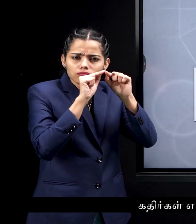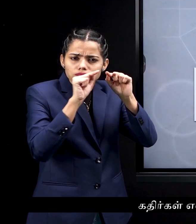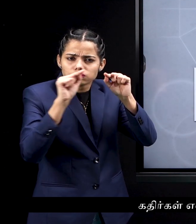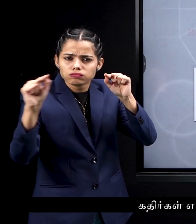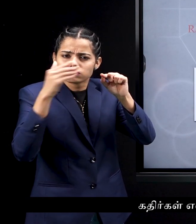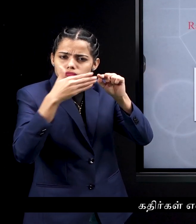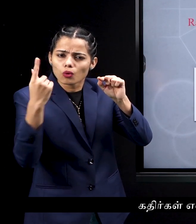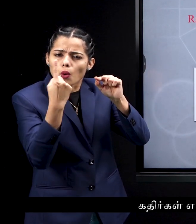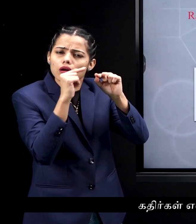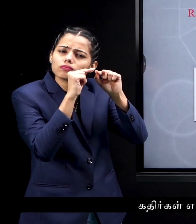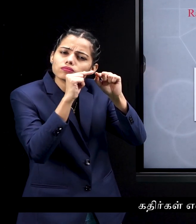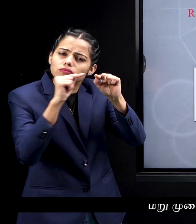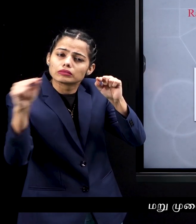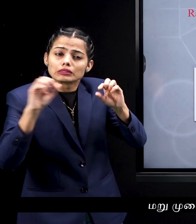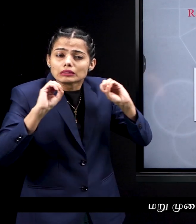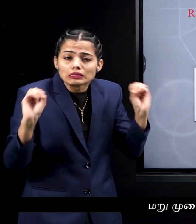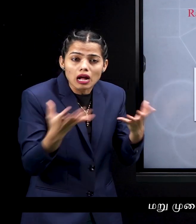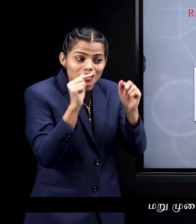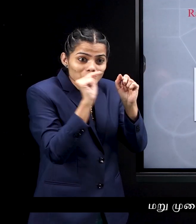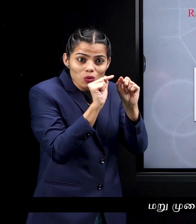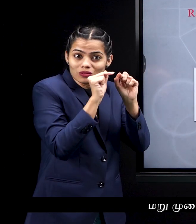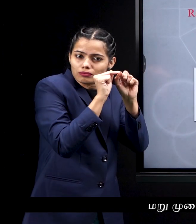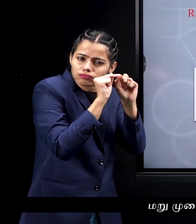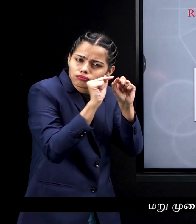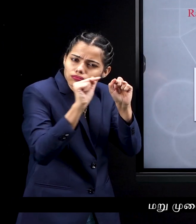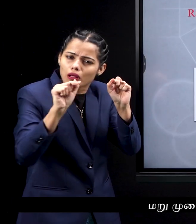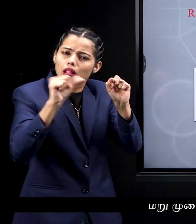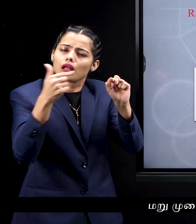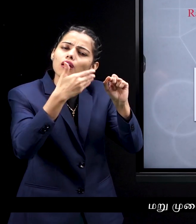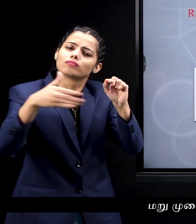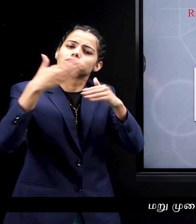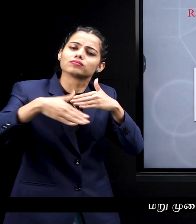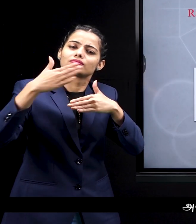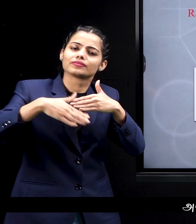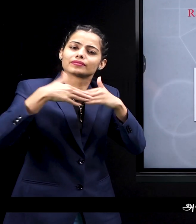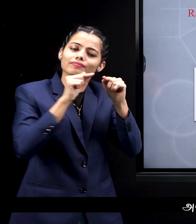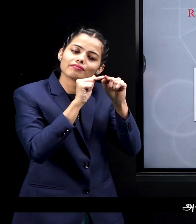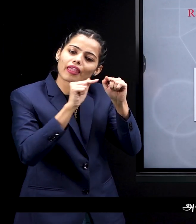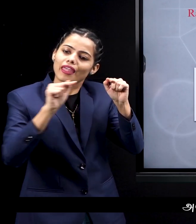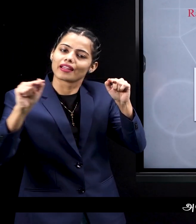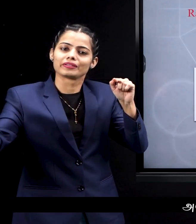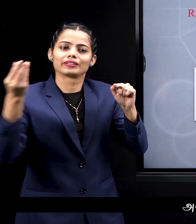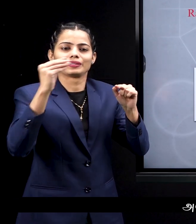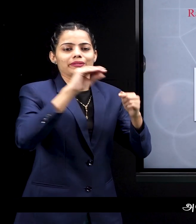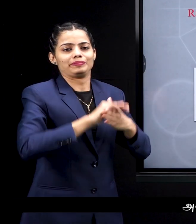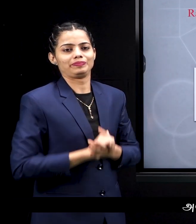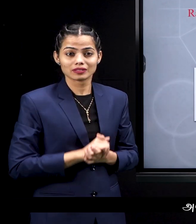கதிர்கள் என்பது ஒரு முனை தொடக்க புள்ளியாகவும், மறுமுனை முடிவிலிக்கும் செல்லும் கோடுகளாகும். அவை முடிவடையாமல்